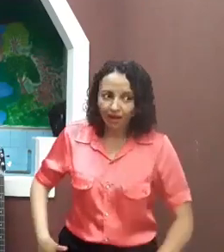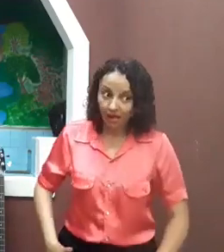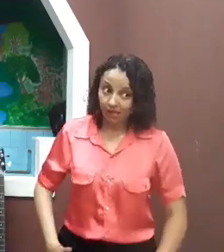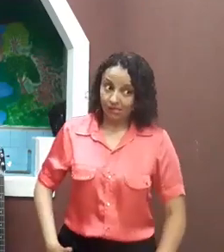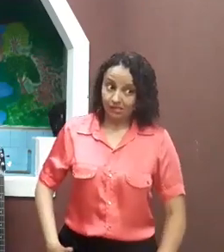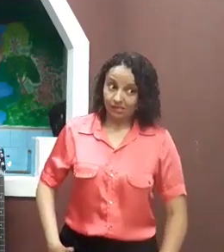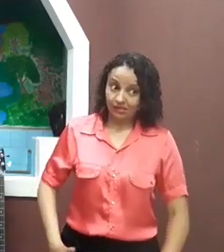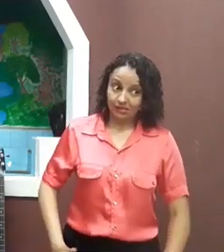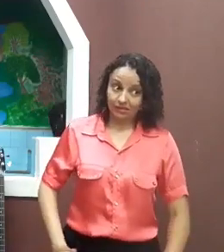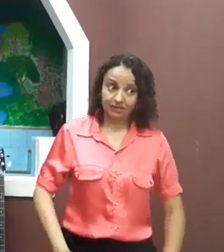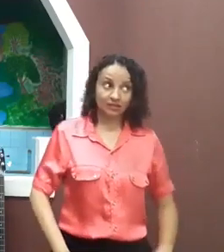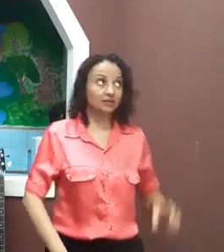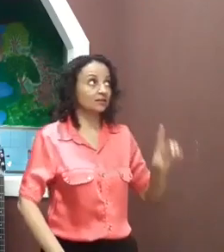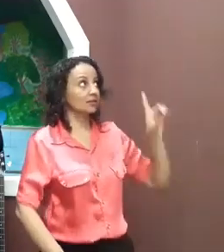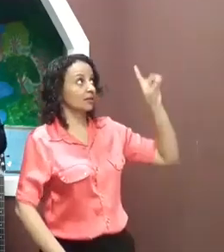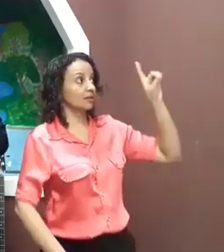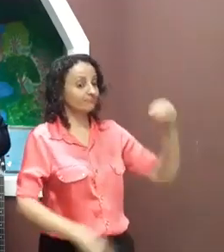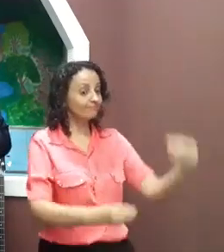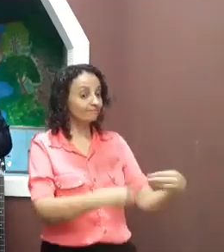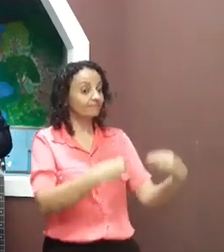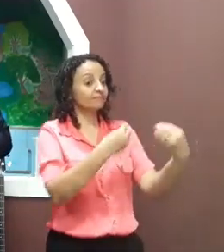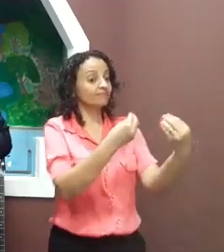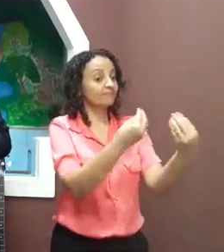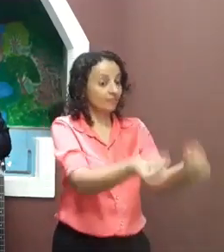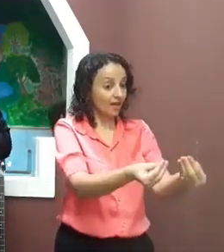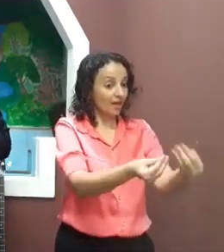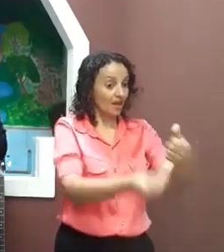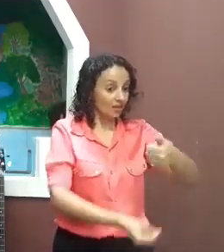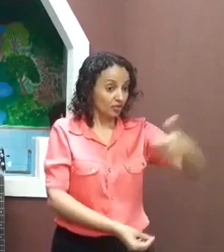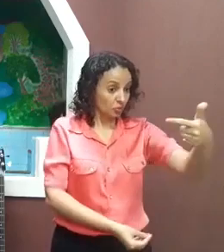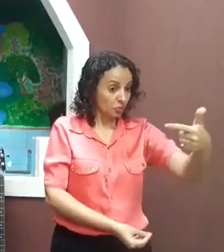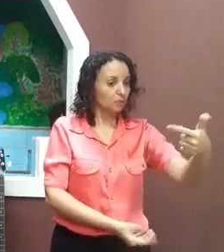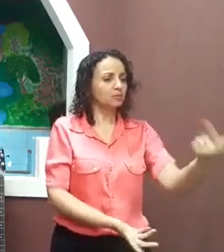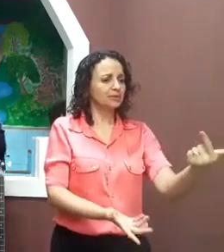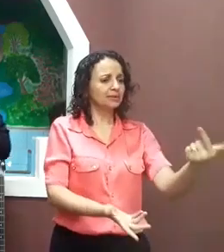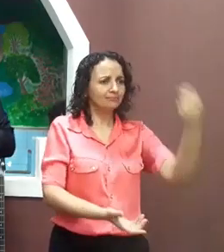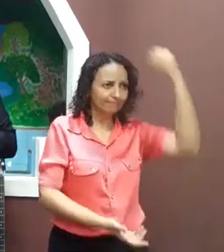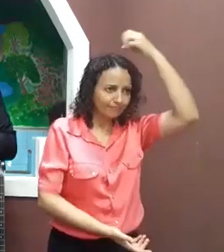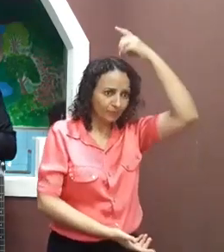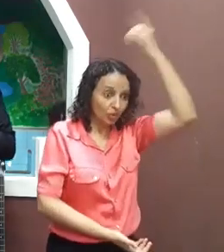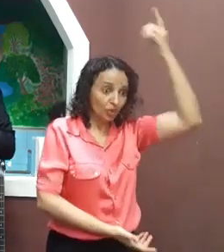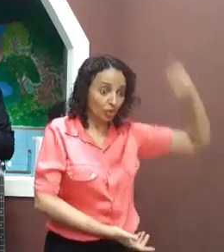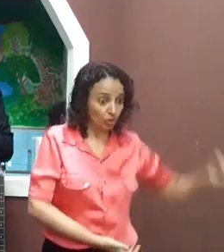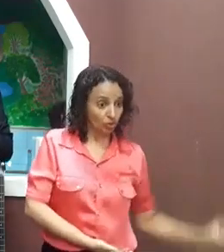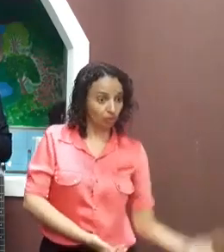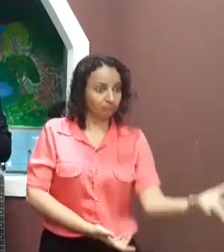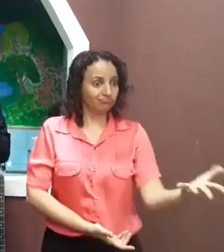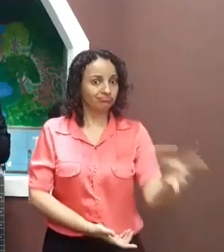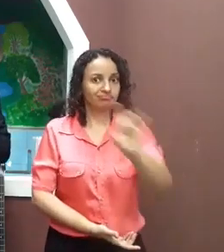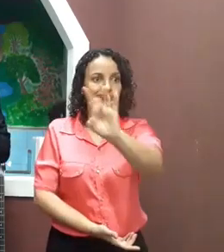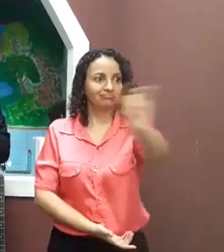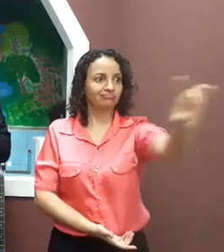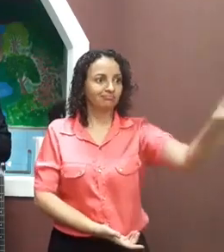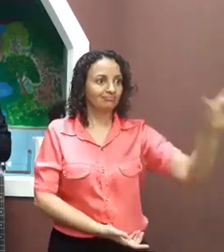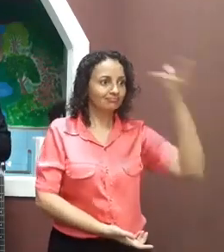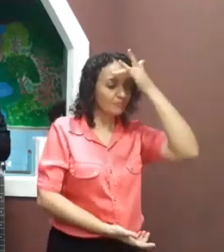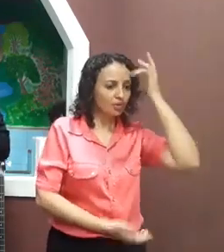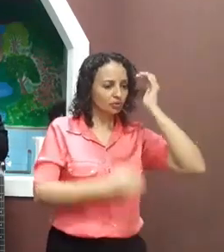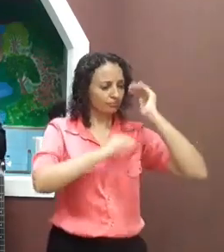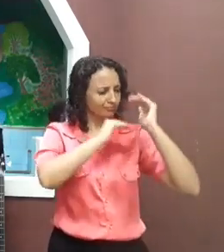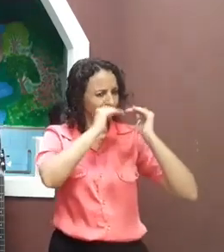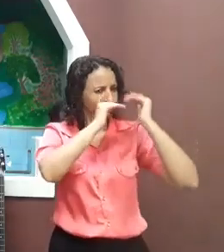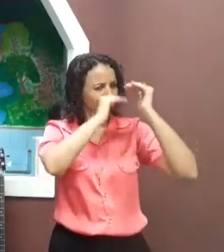dá dons e talentos diferentes para o povo dele, para que cada um tenha um crescimento e que também